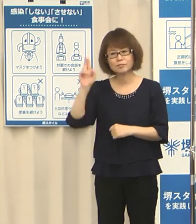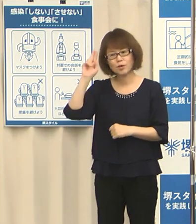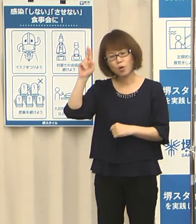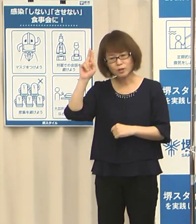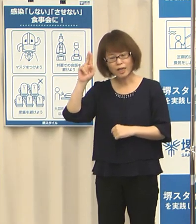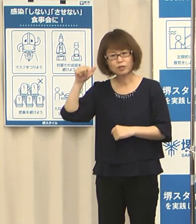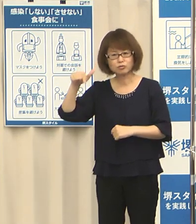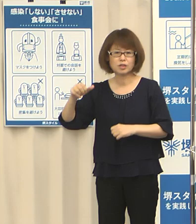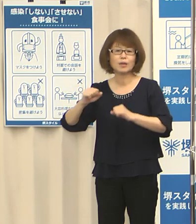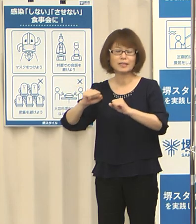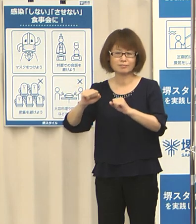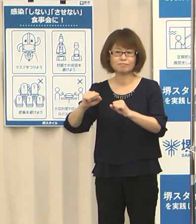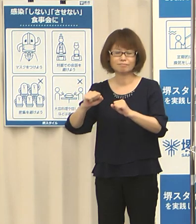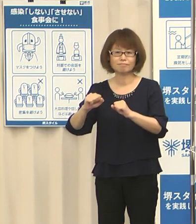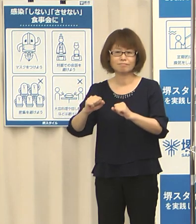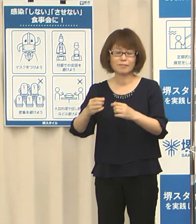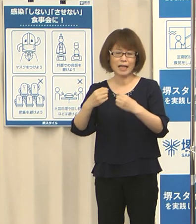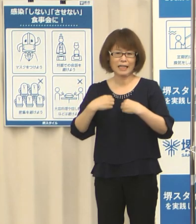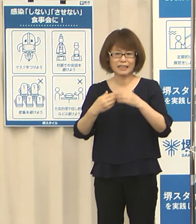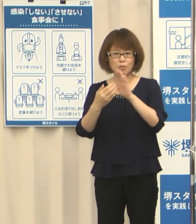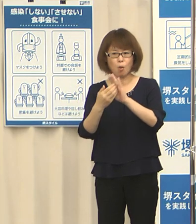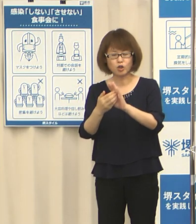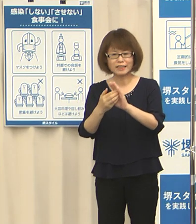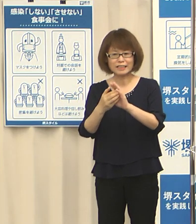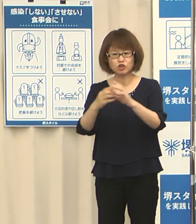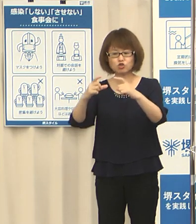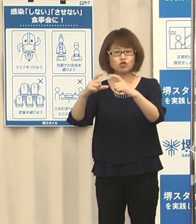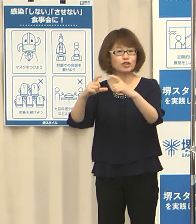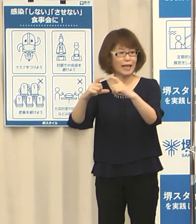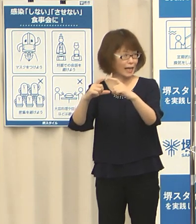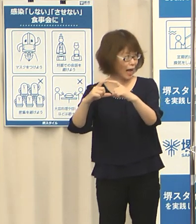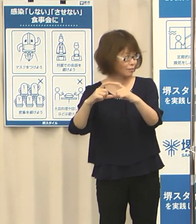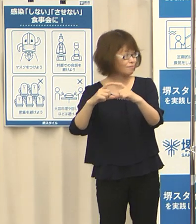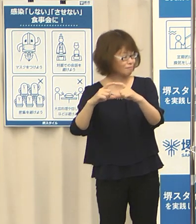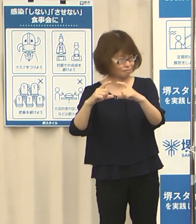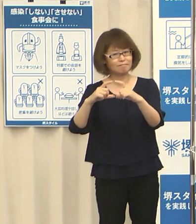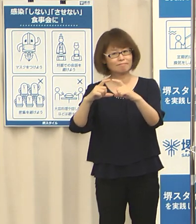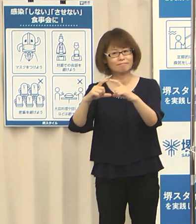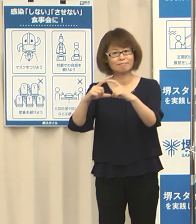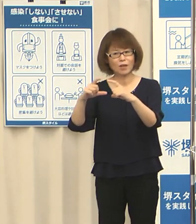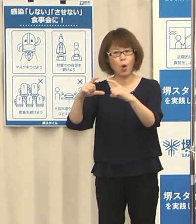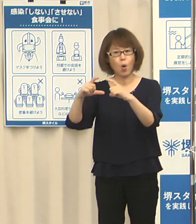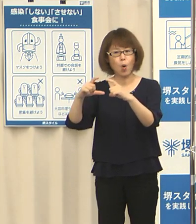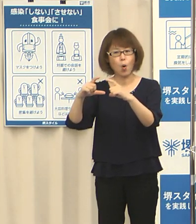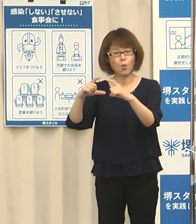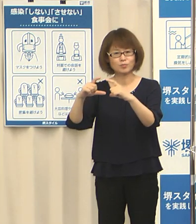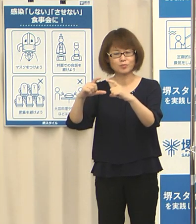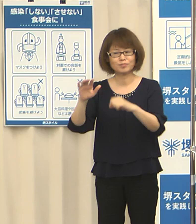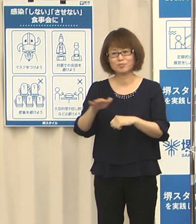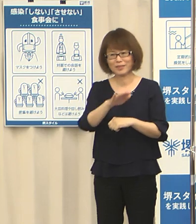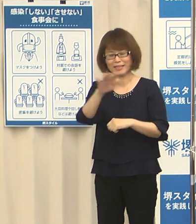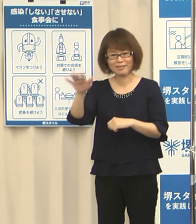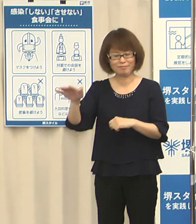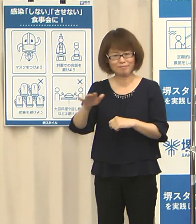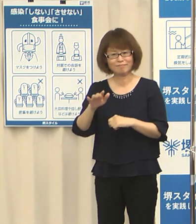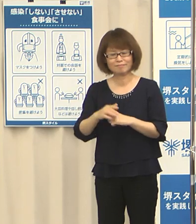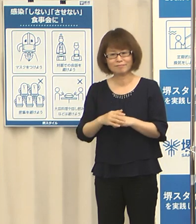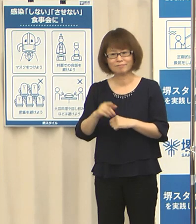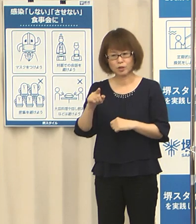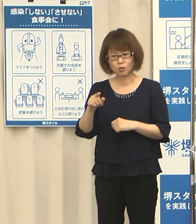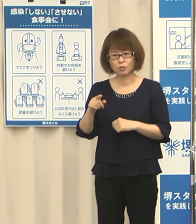この感染防止ステッカー、堺でもぜひ多くの事業者の皆さんにこの宣